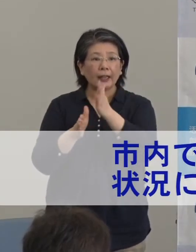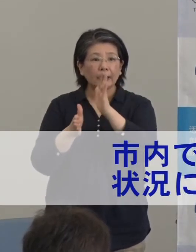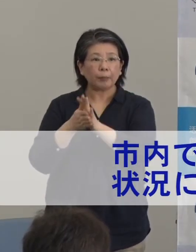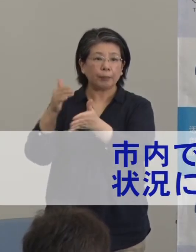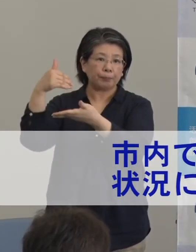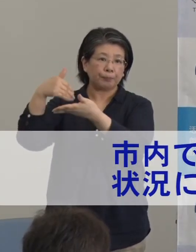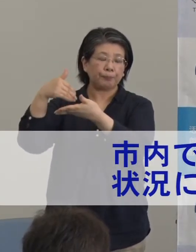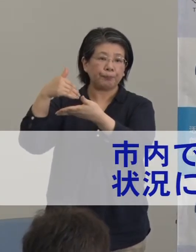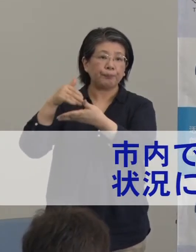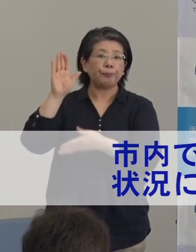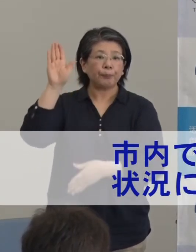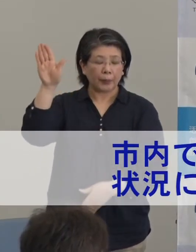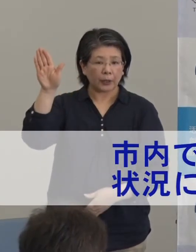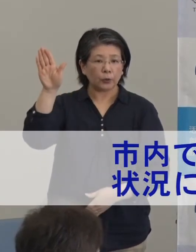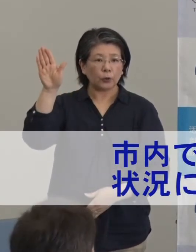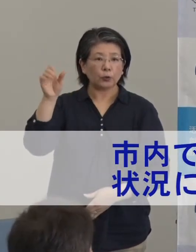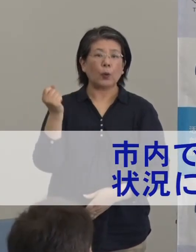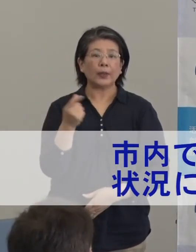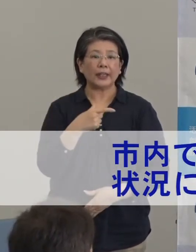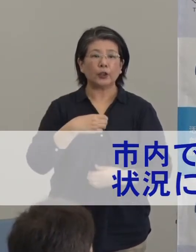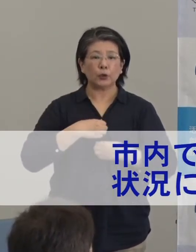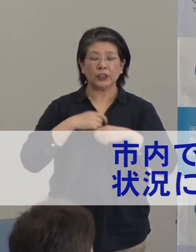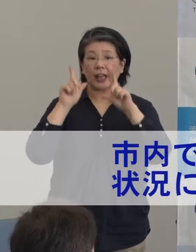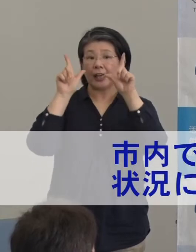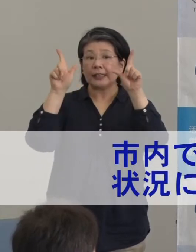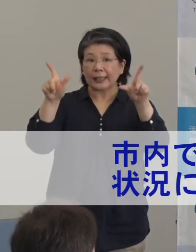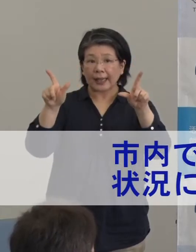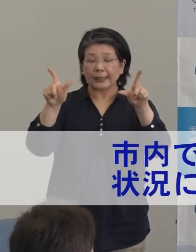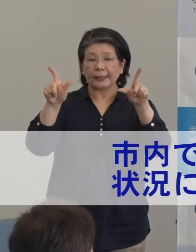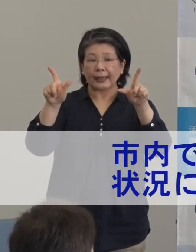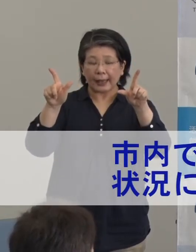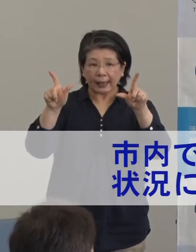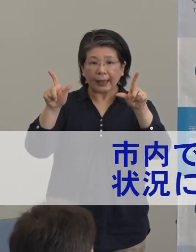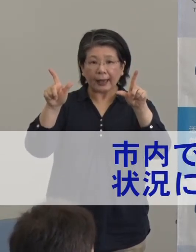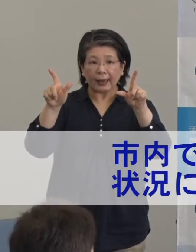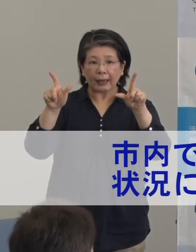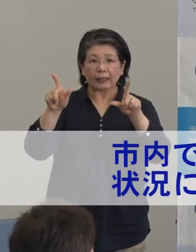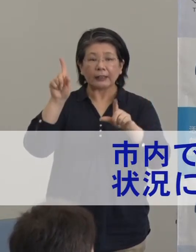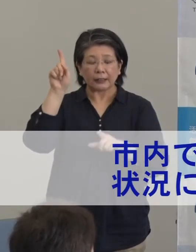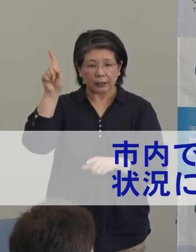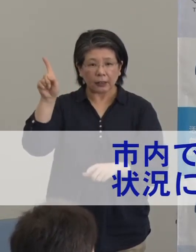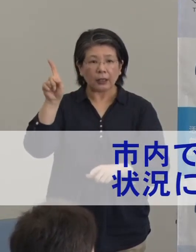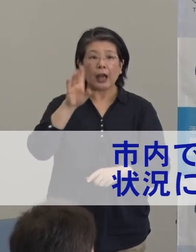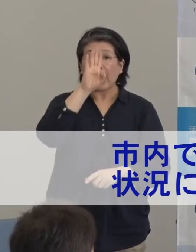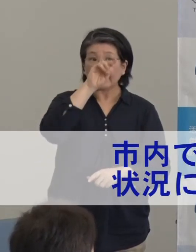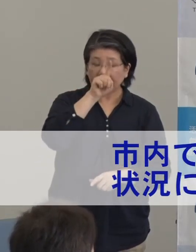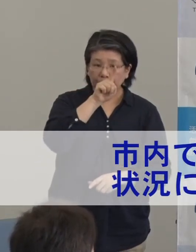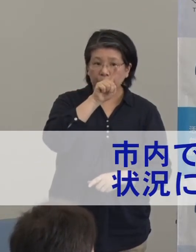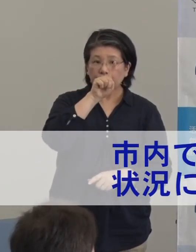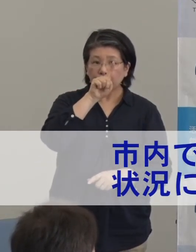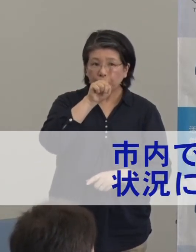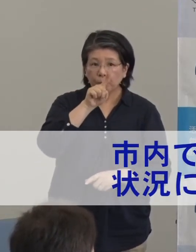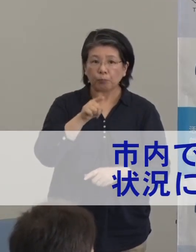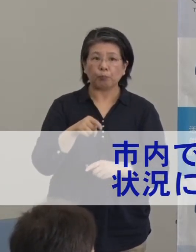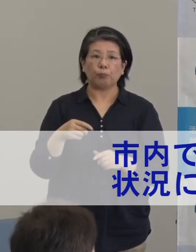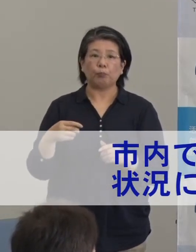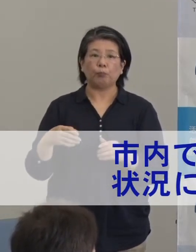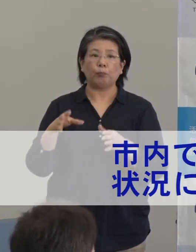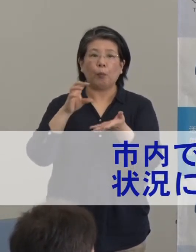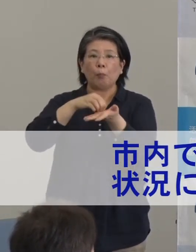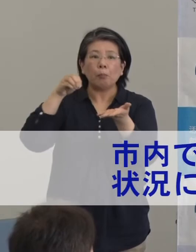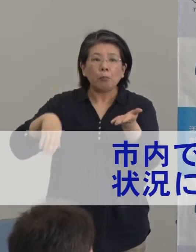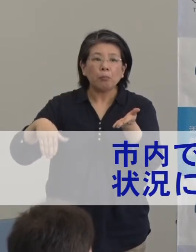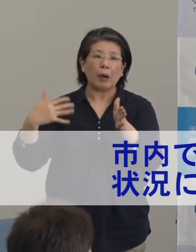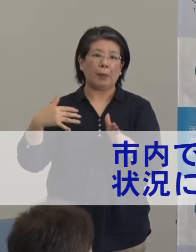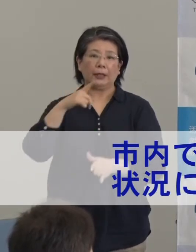の、緊急事態宣言も出ておりますし、まあ、県の方もその辺まだ緩めるつもりはないという方向でござい